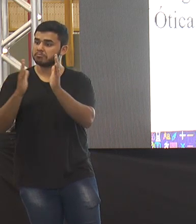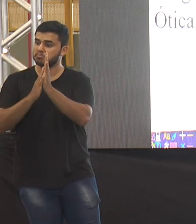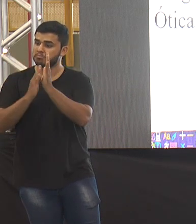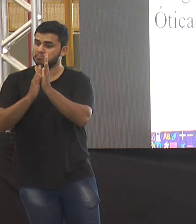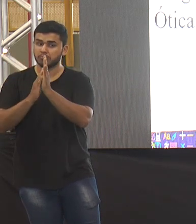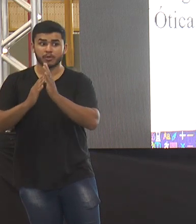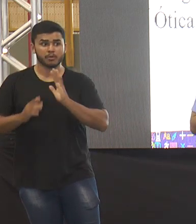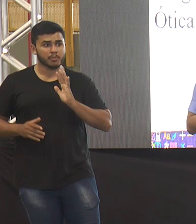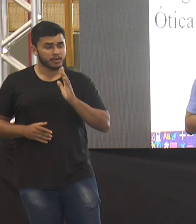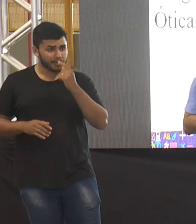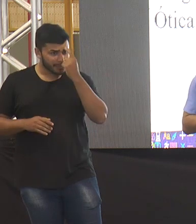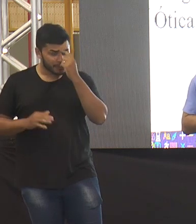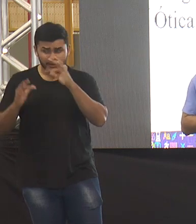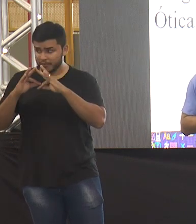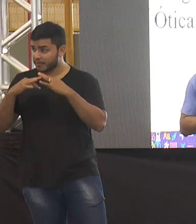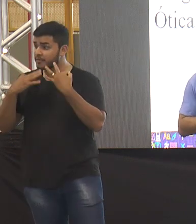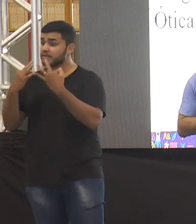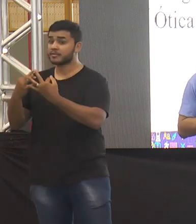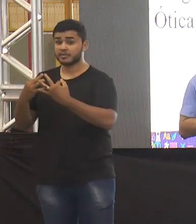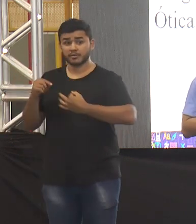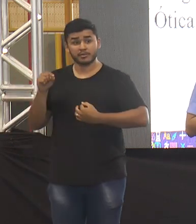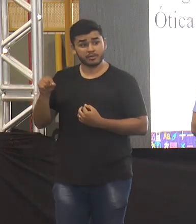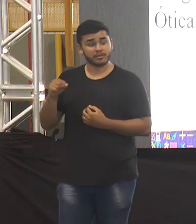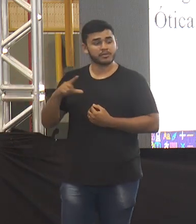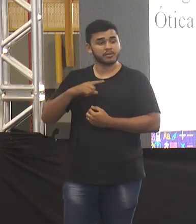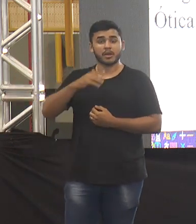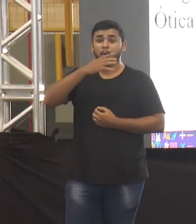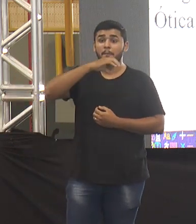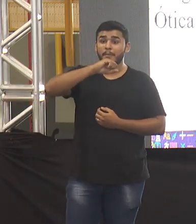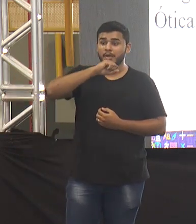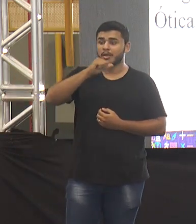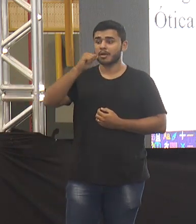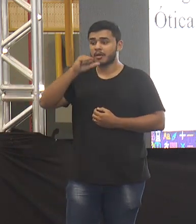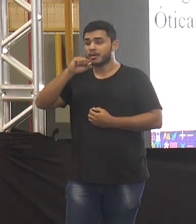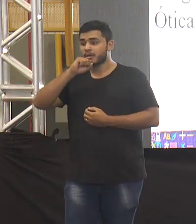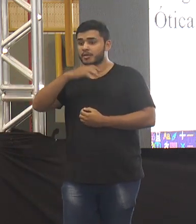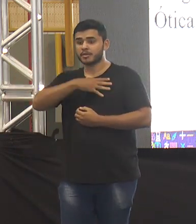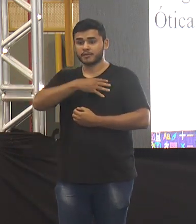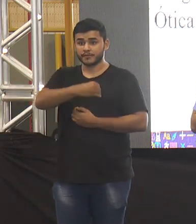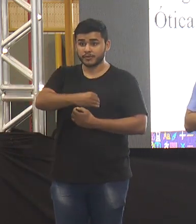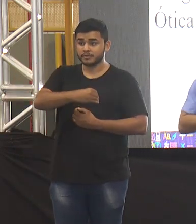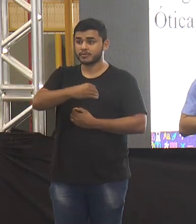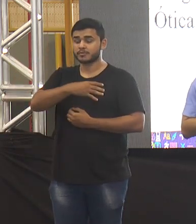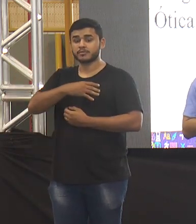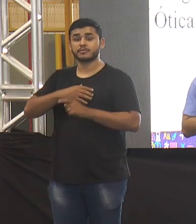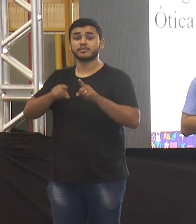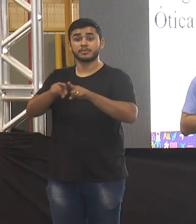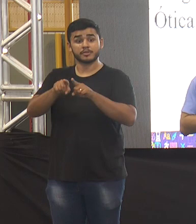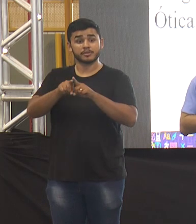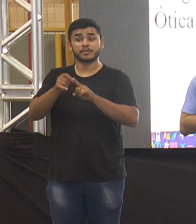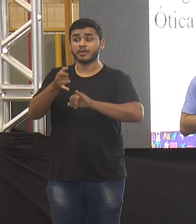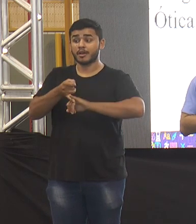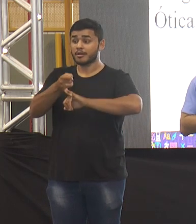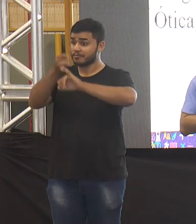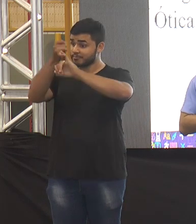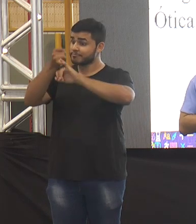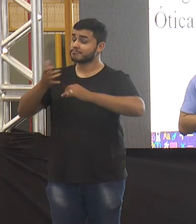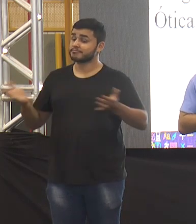Mas esquece de dizer que a família tradicional brasileira é composta pelo pai, pela mãe, pelo filho e pela amante.